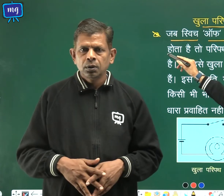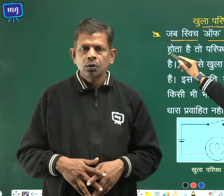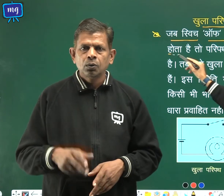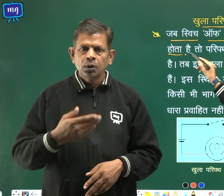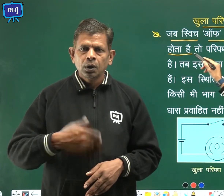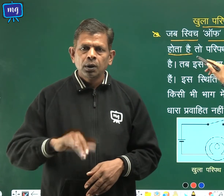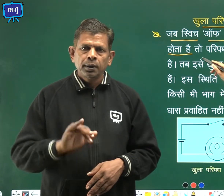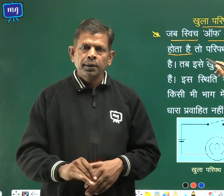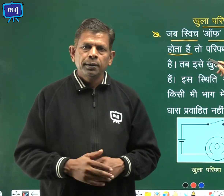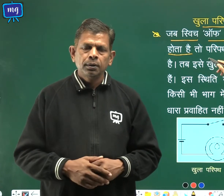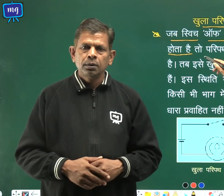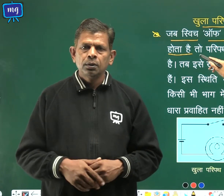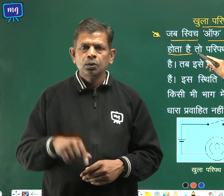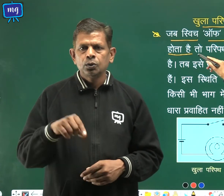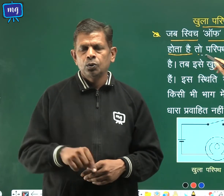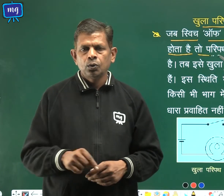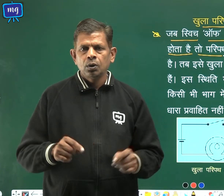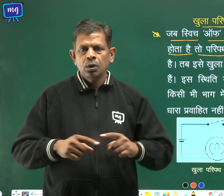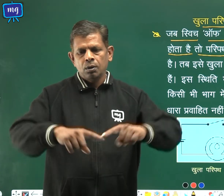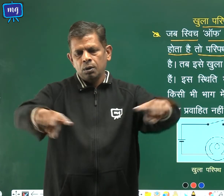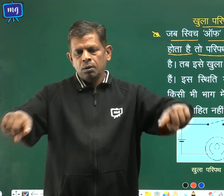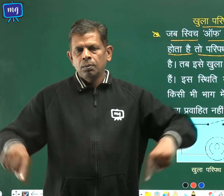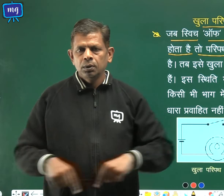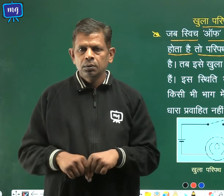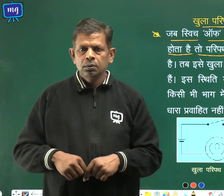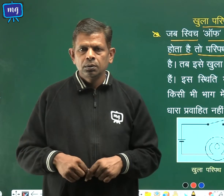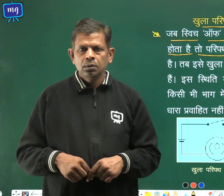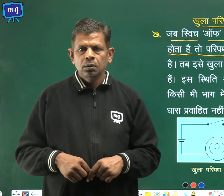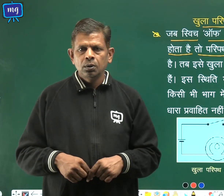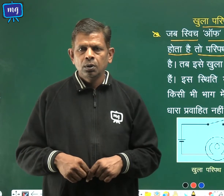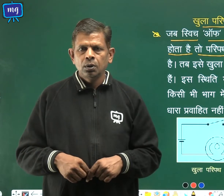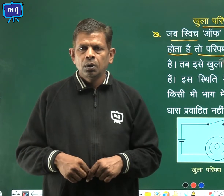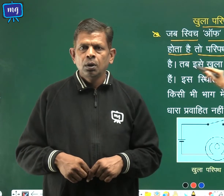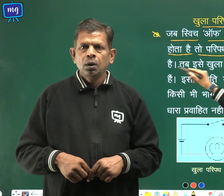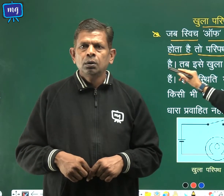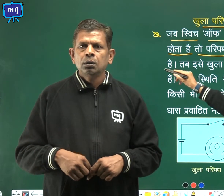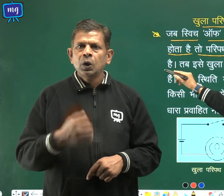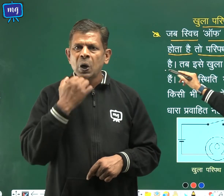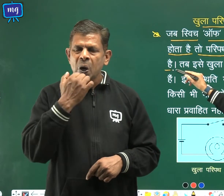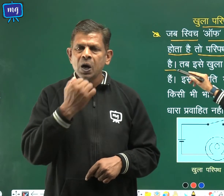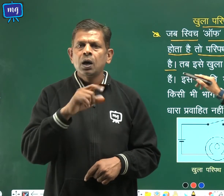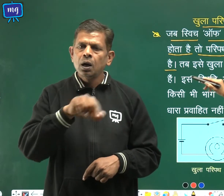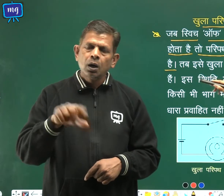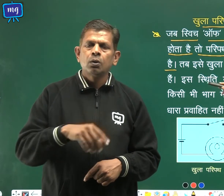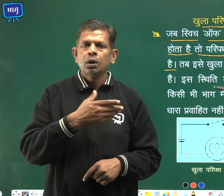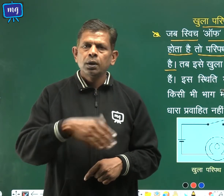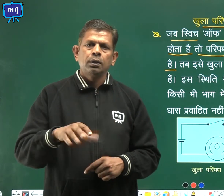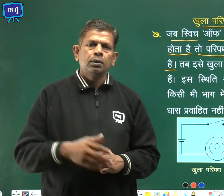होता है तो परिपथ अधूरा होता है,